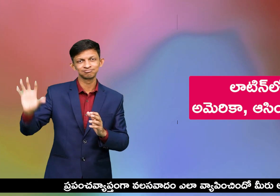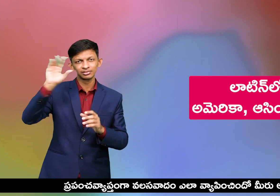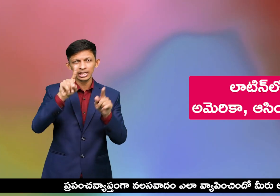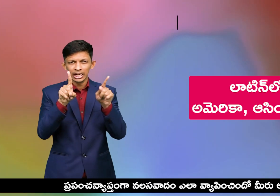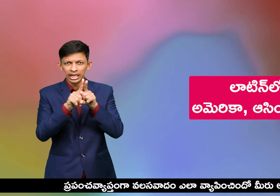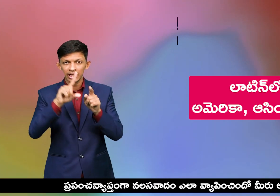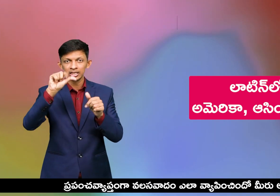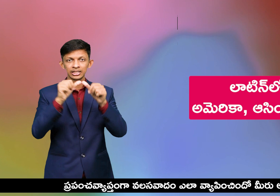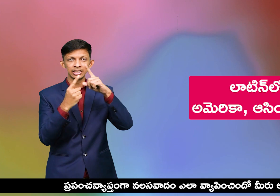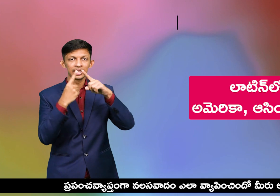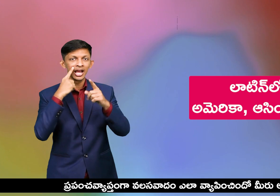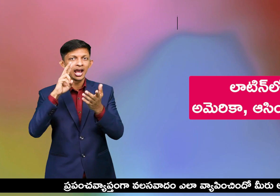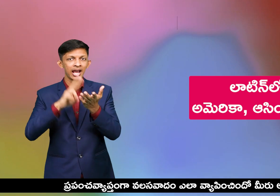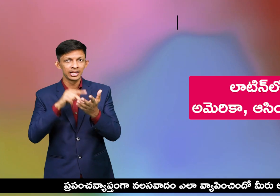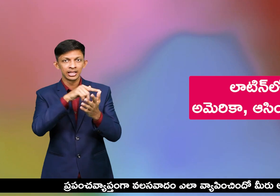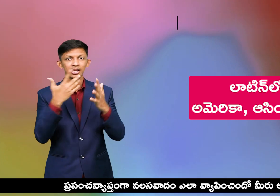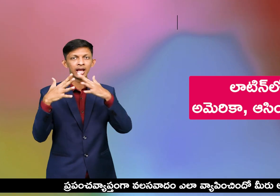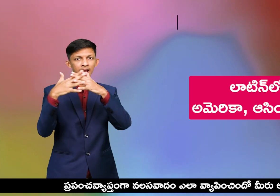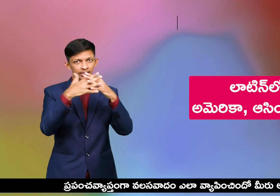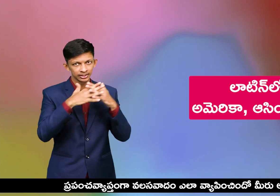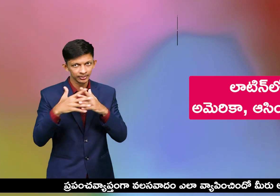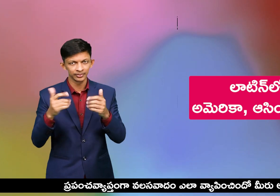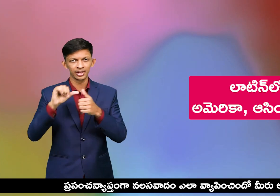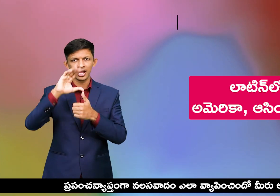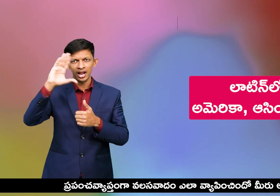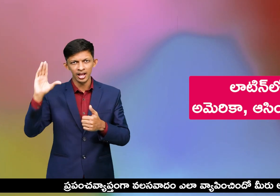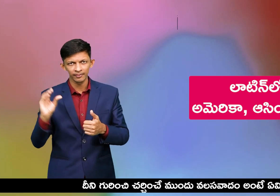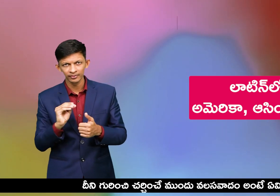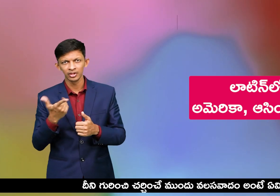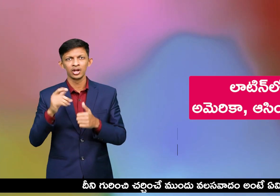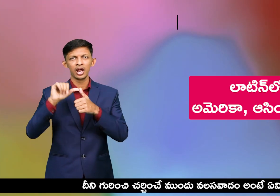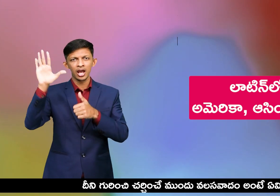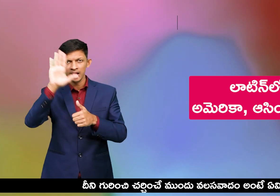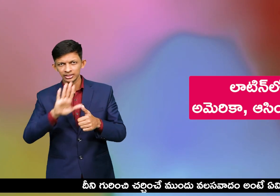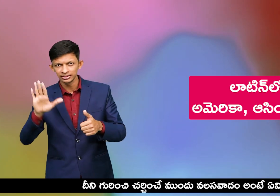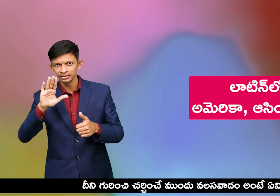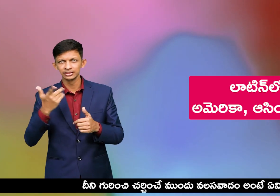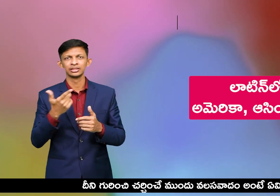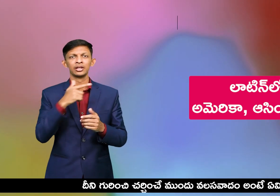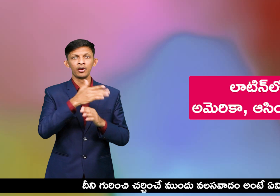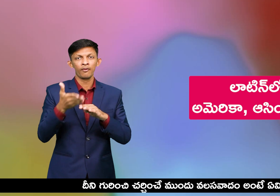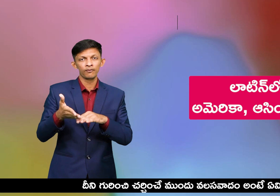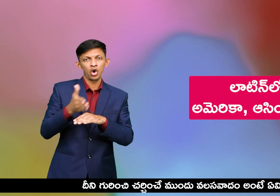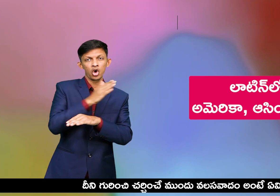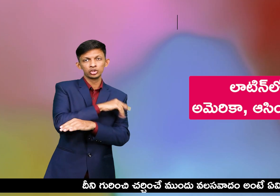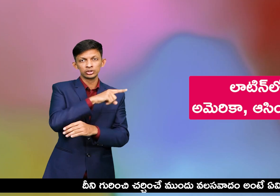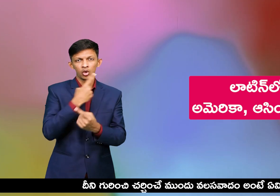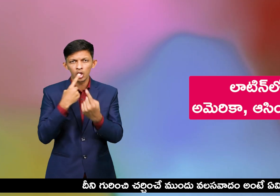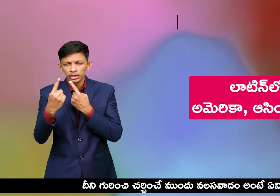వలసవాదం ఎలా వ్యాపించిందో మీరు అర్థం చేసుకుంటారు. దీని గురించి చర్చించే ముందు వలసవాదం